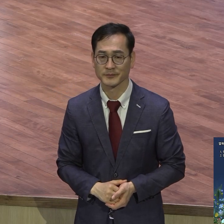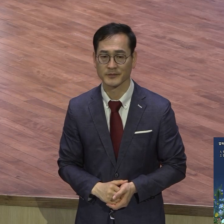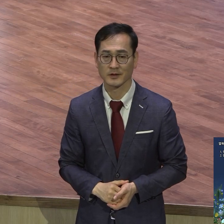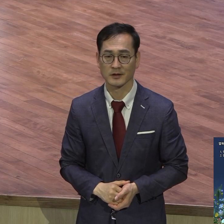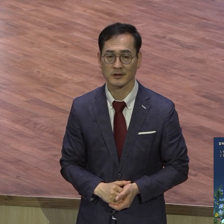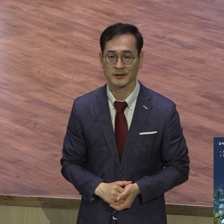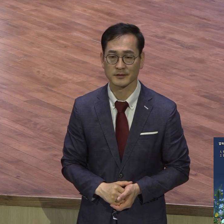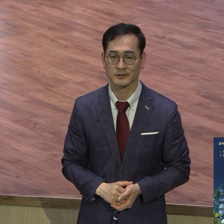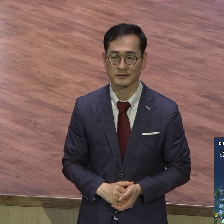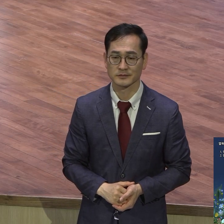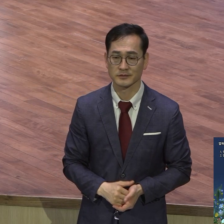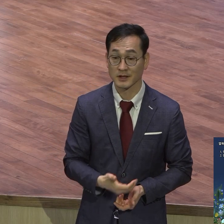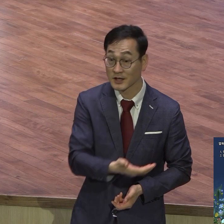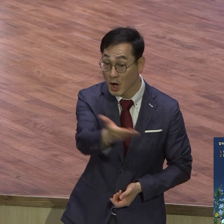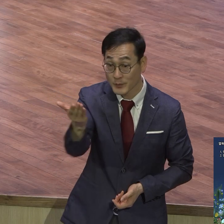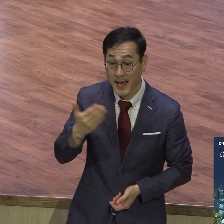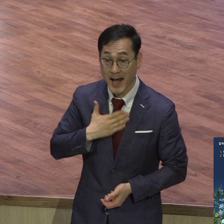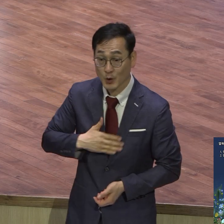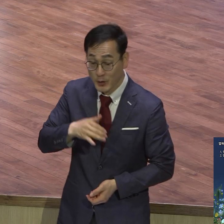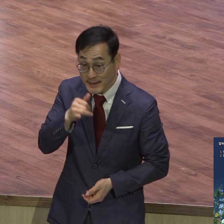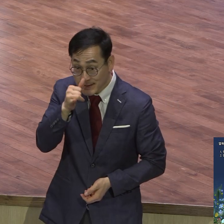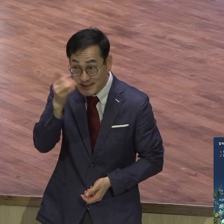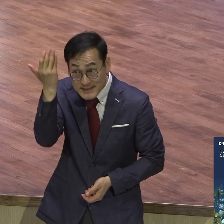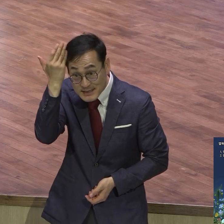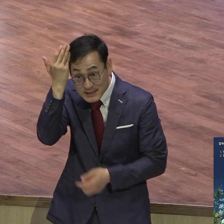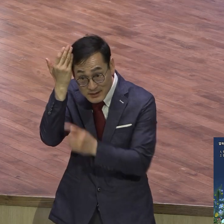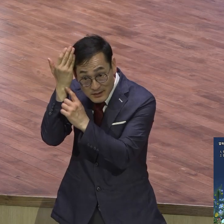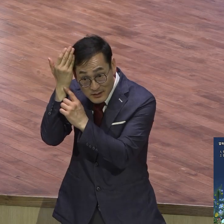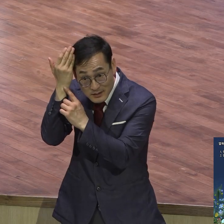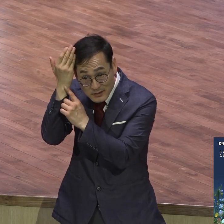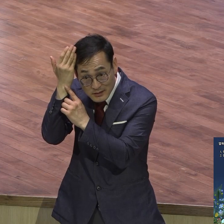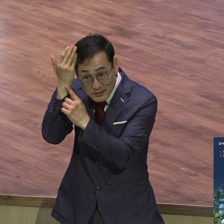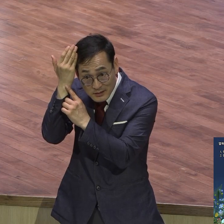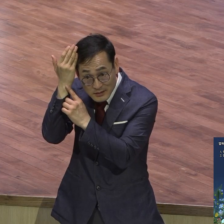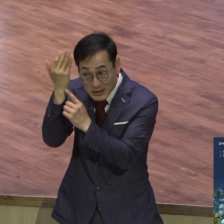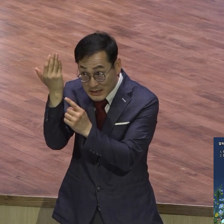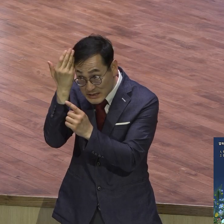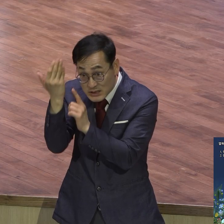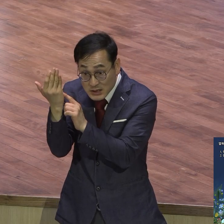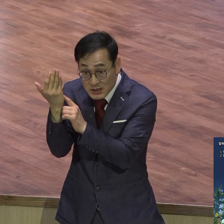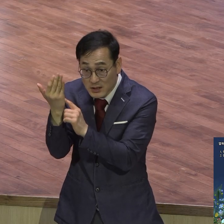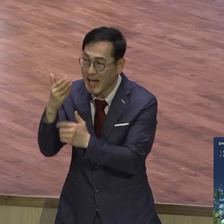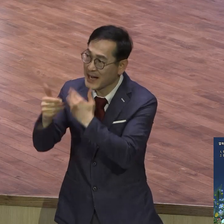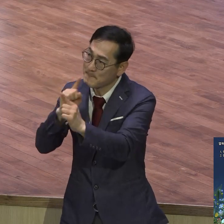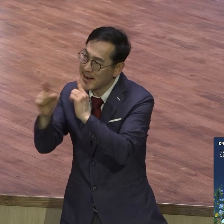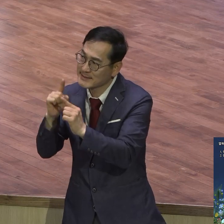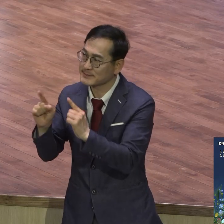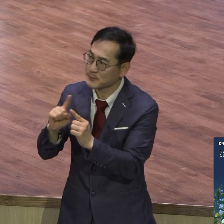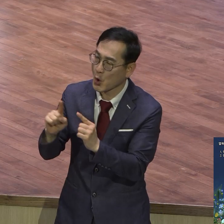여러분이 알고 있는 거 찌꼬리만한 지식 같습니까. 그게 사람 생명 줄이라니까요. 지금